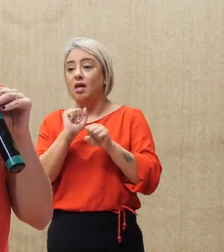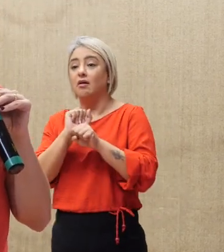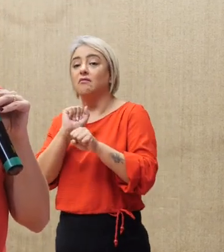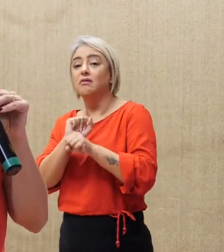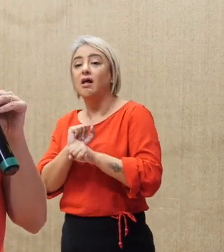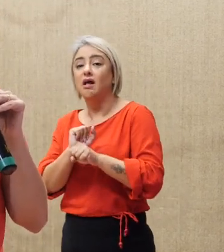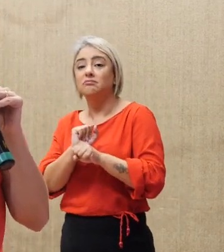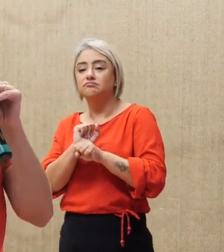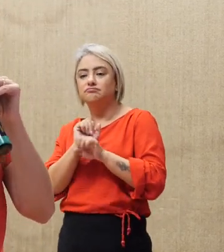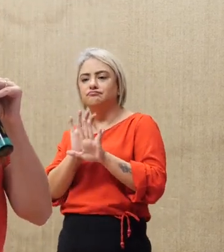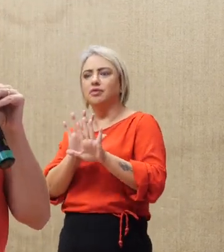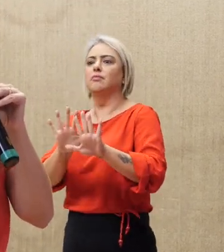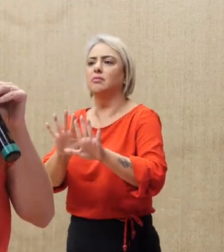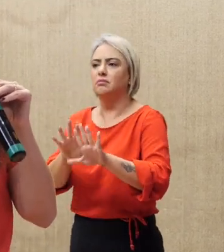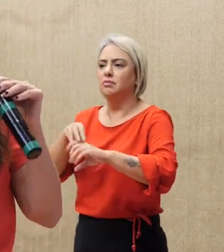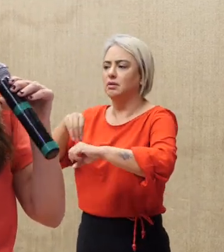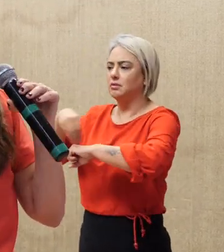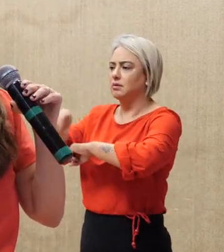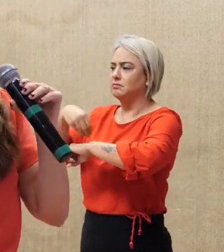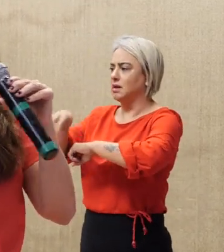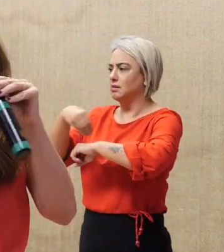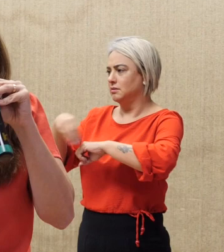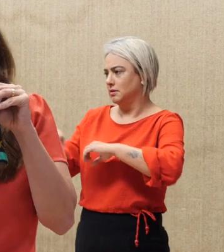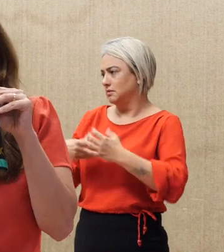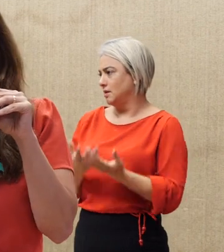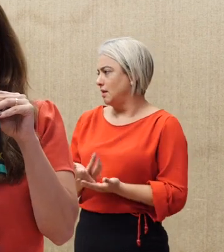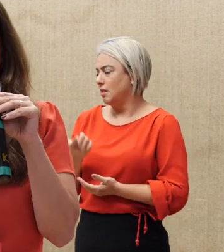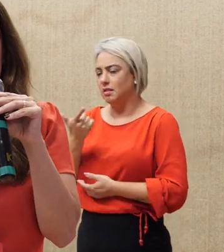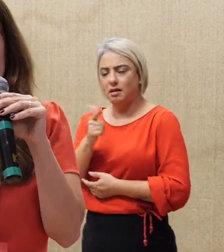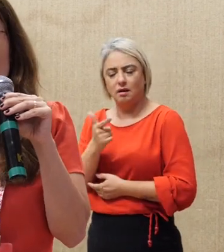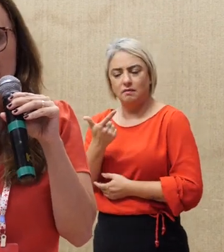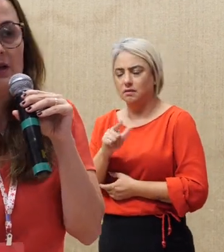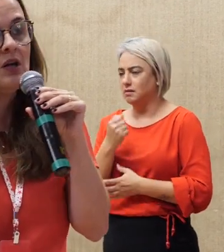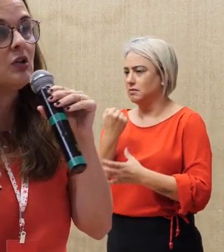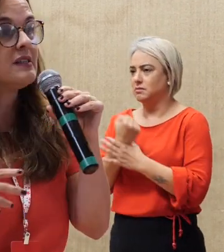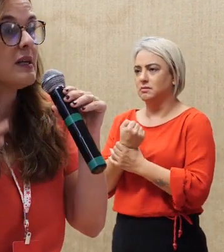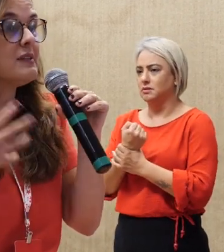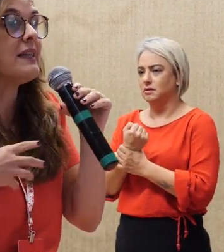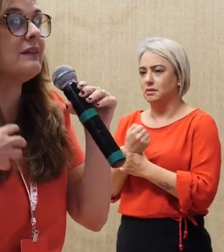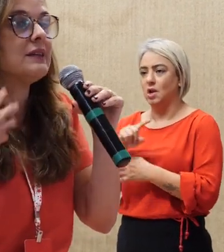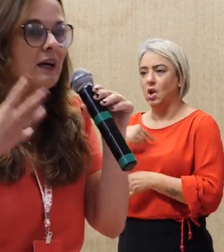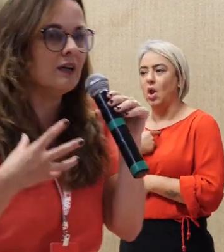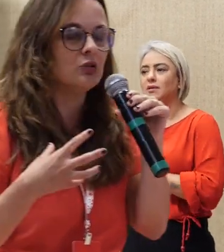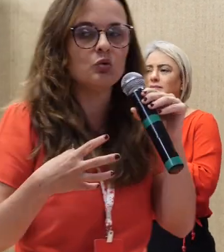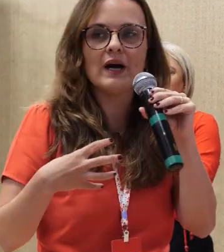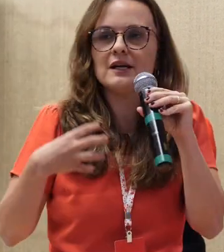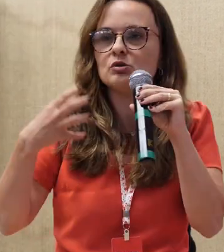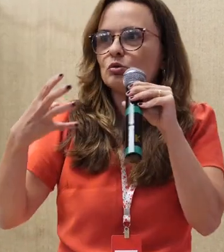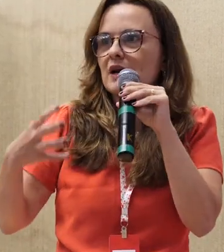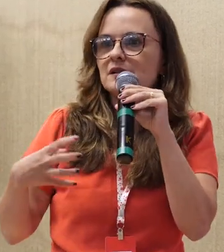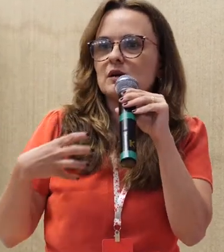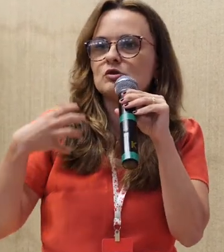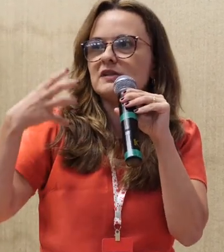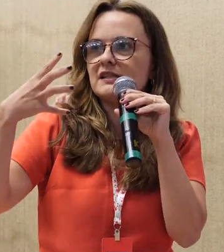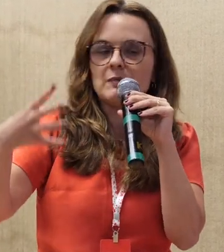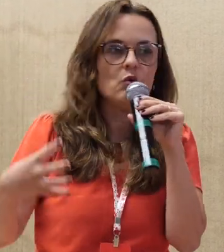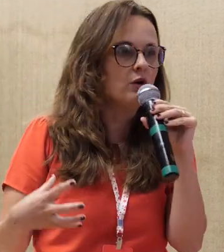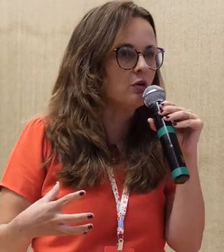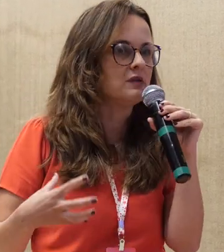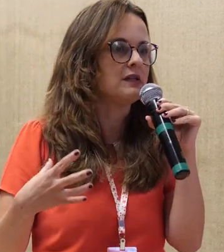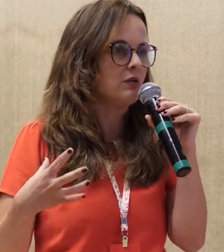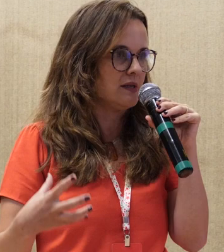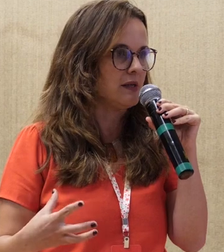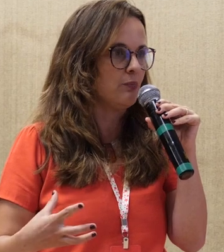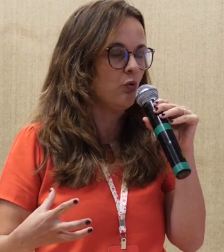freasse essa distribuição desse bem. Nós não temos isso na segurança. Nós estamos tentando a estruturação de um